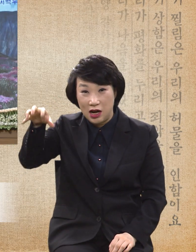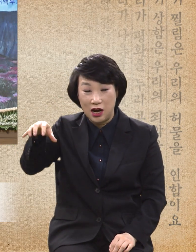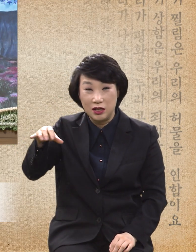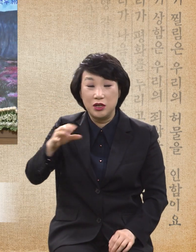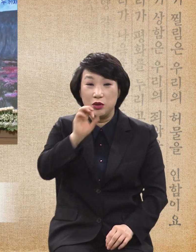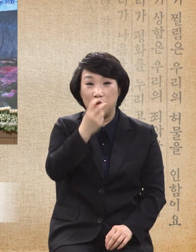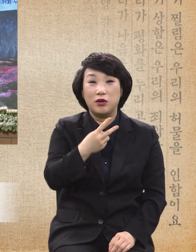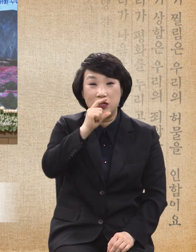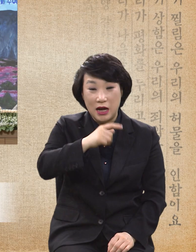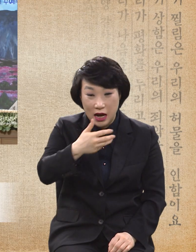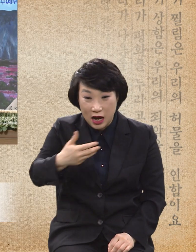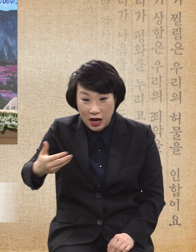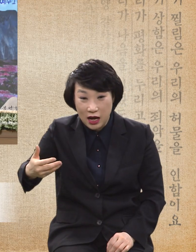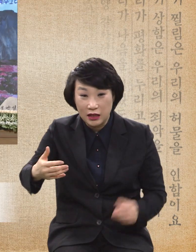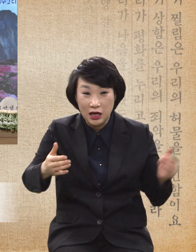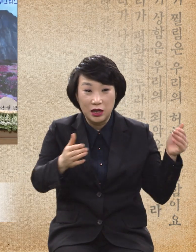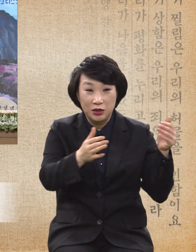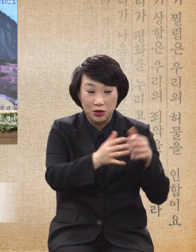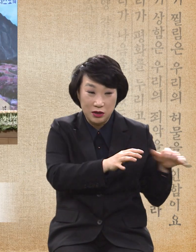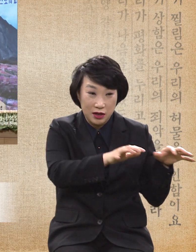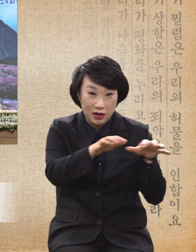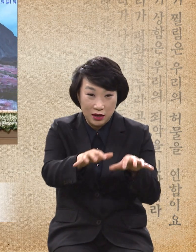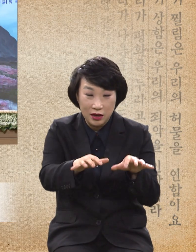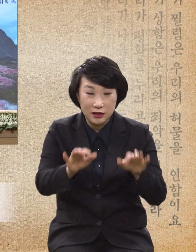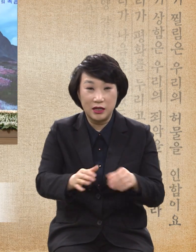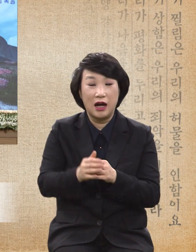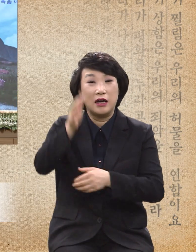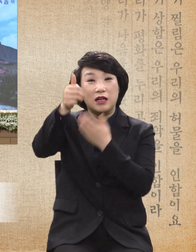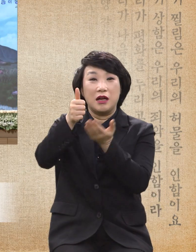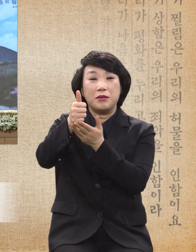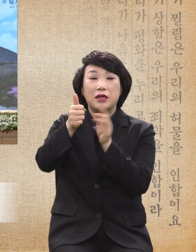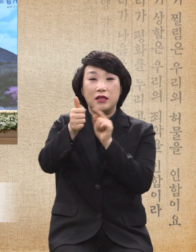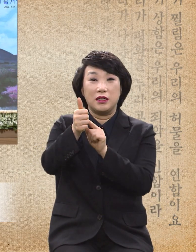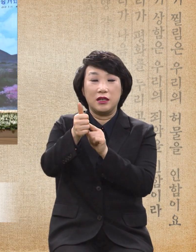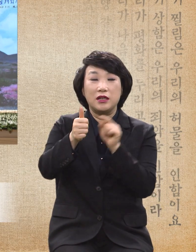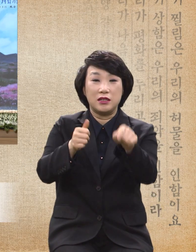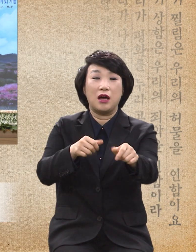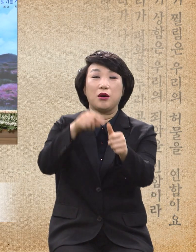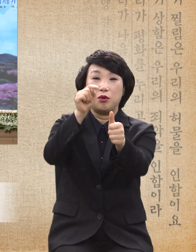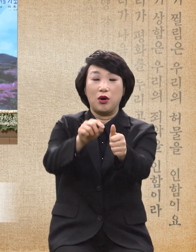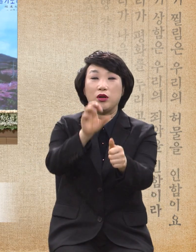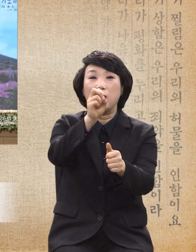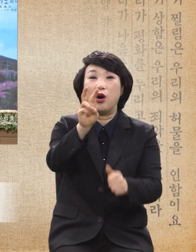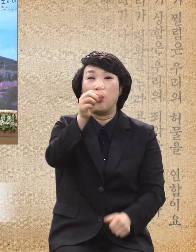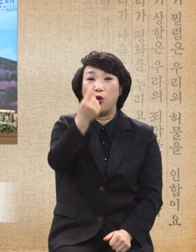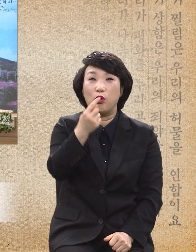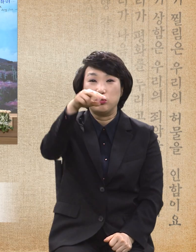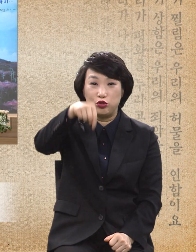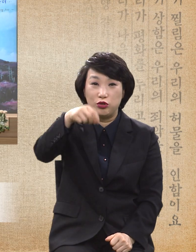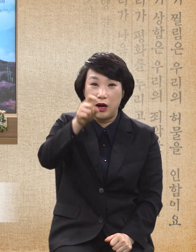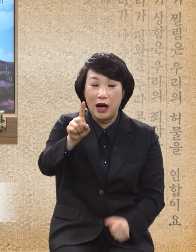앞에 도착했습니다. 하나님은 지도자 여호수아에게, 여호수아야,